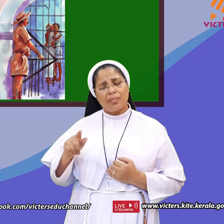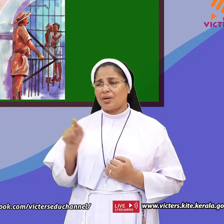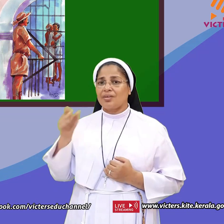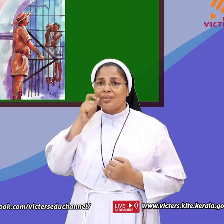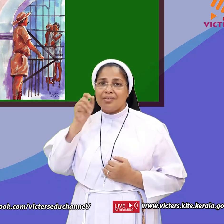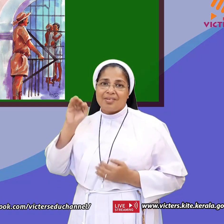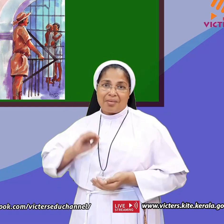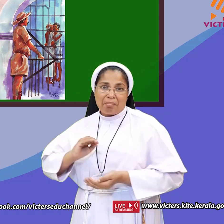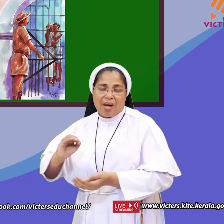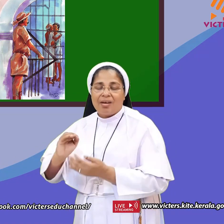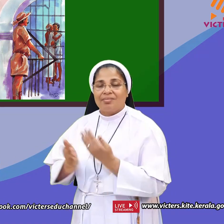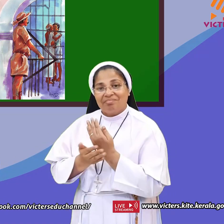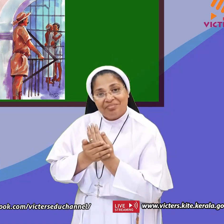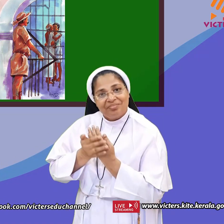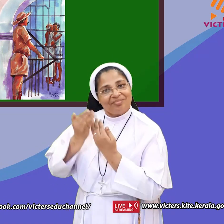ആശ്വസിപ്പിക്കുന്നു.